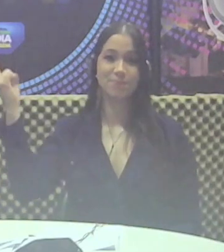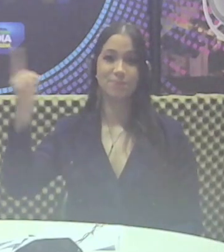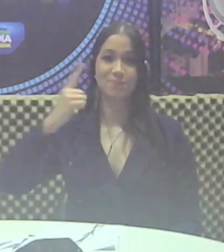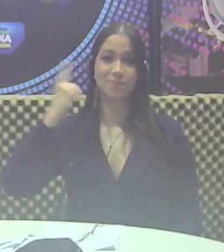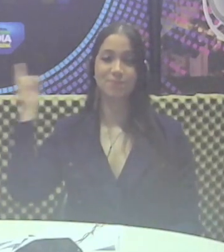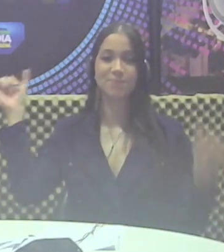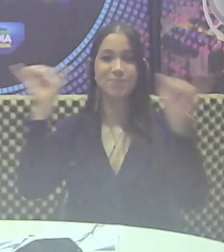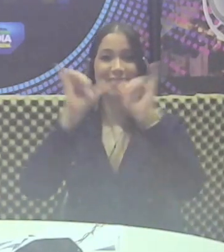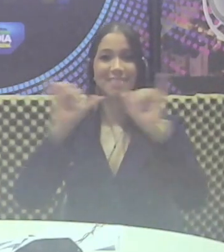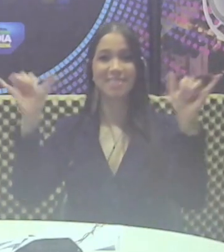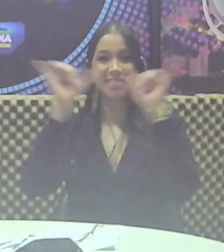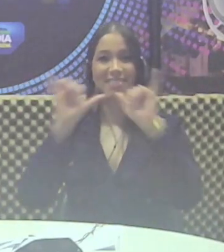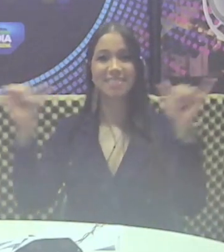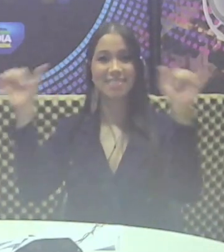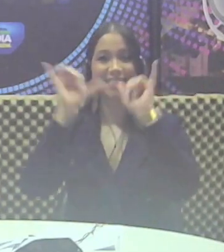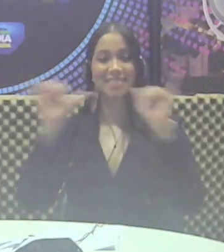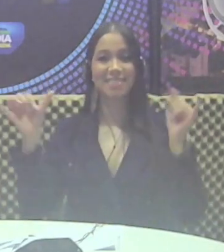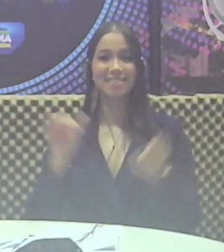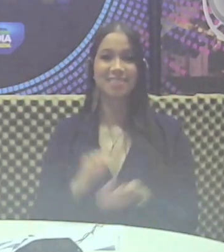Giro de